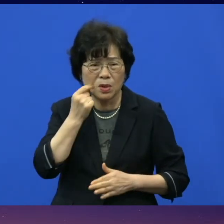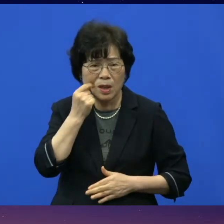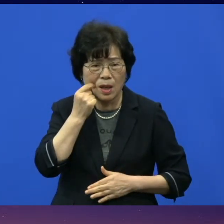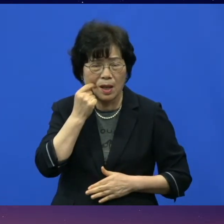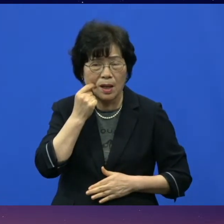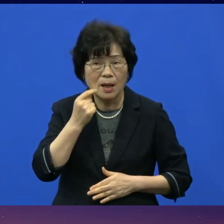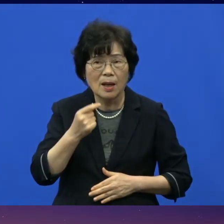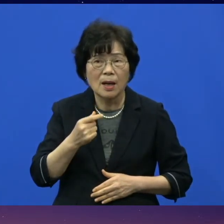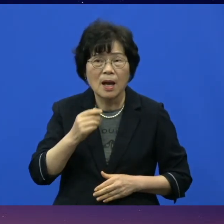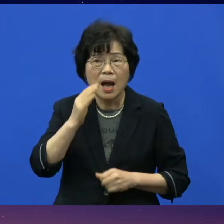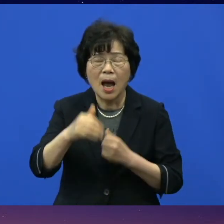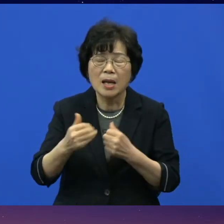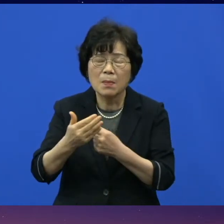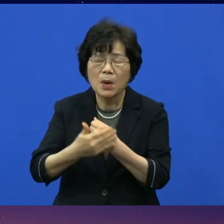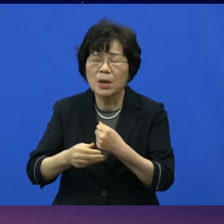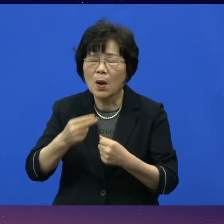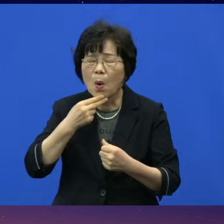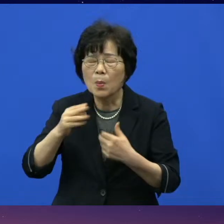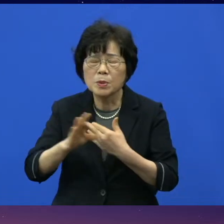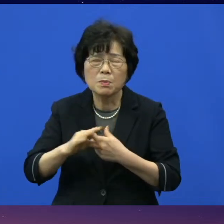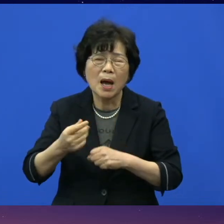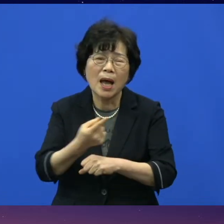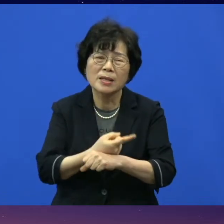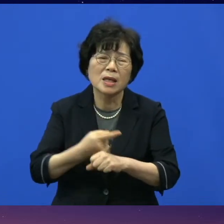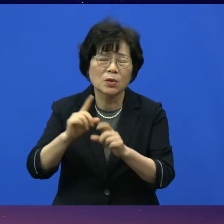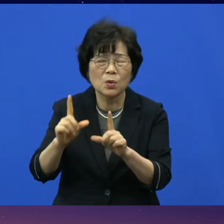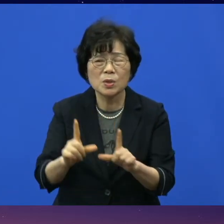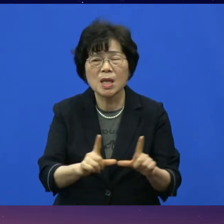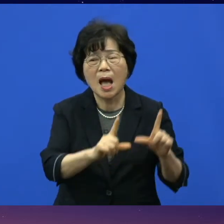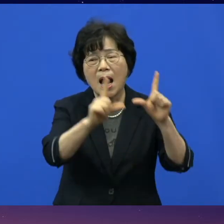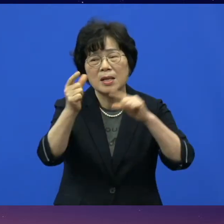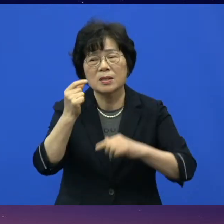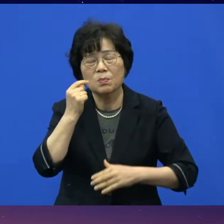한순간도 하나님의 은혜가 아니면 존재할 수 없는 나.